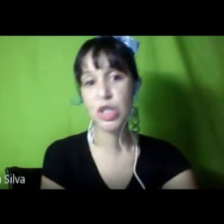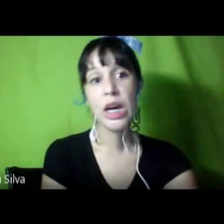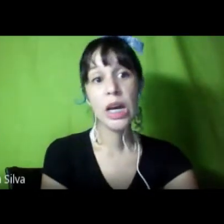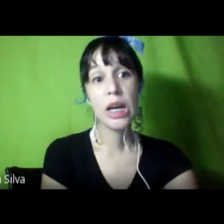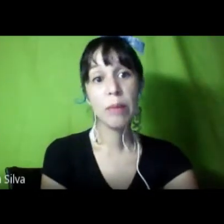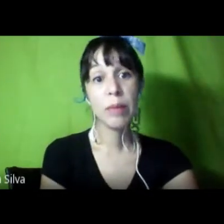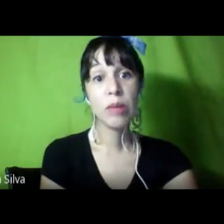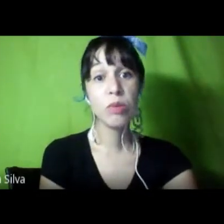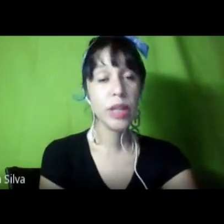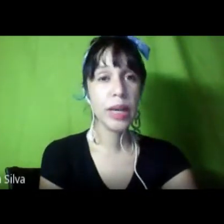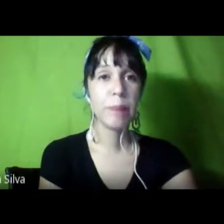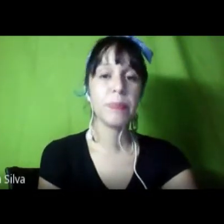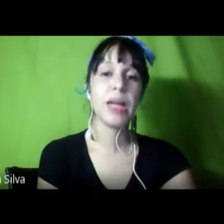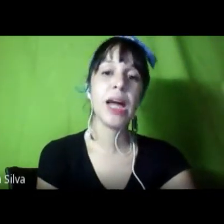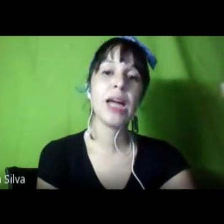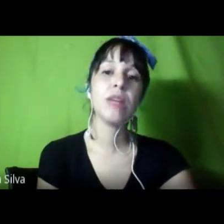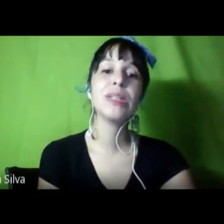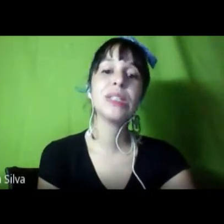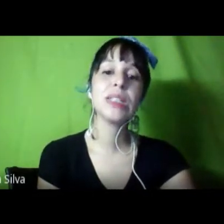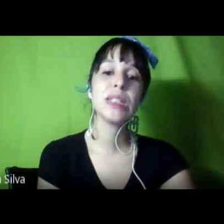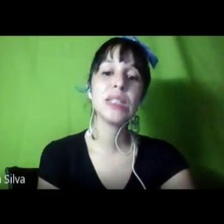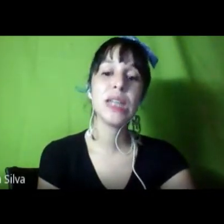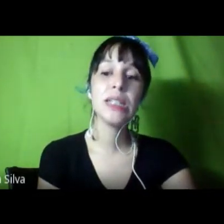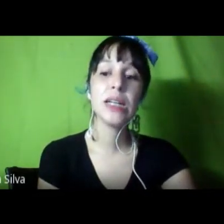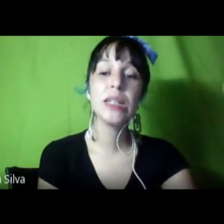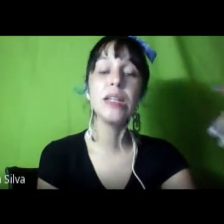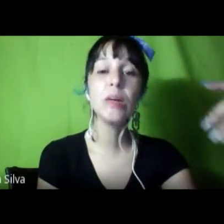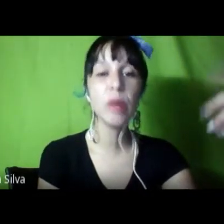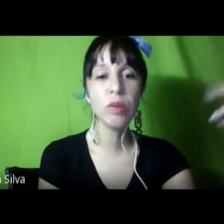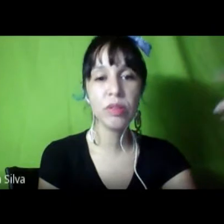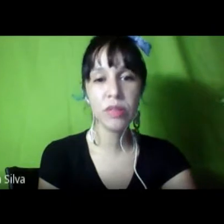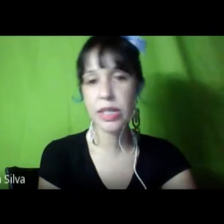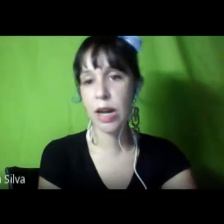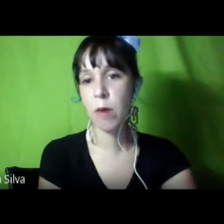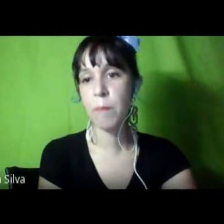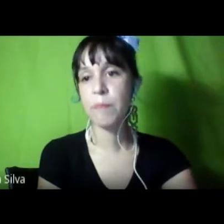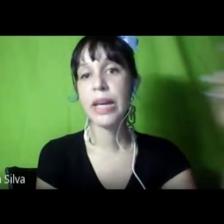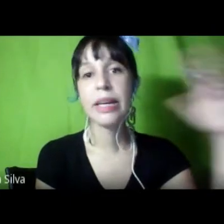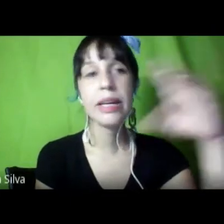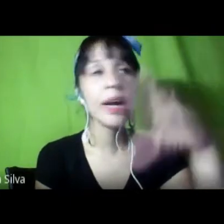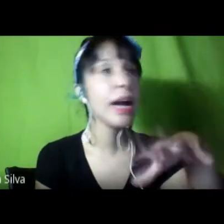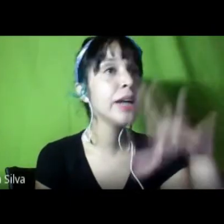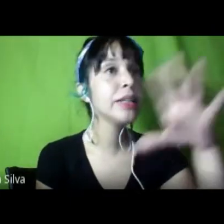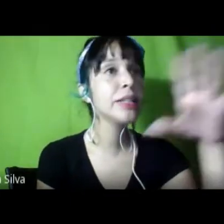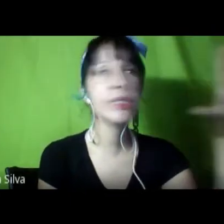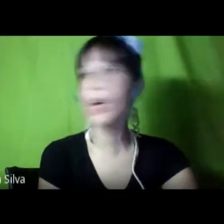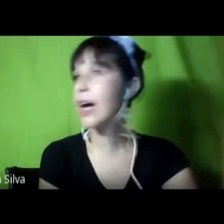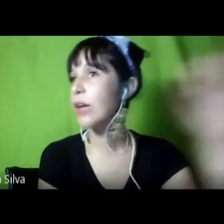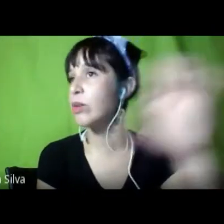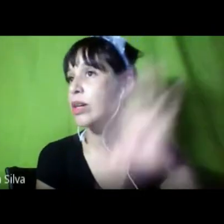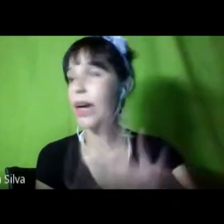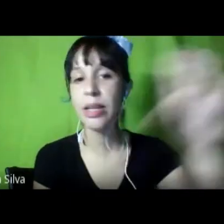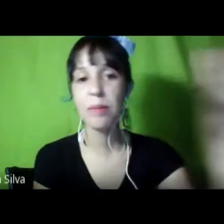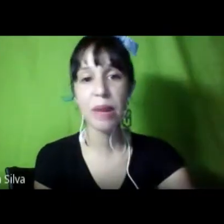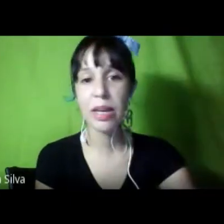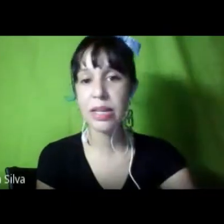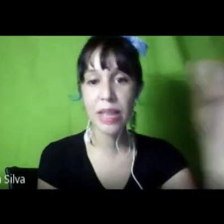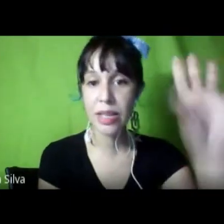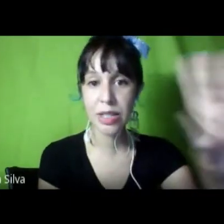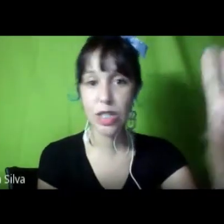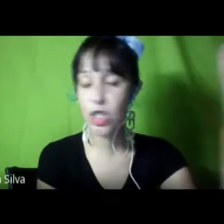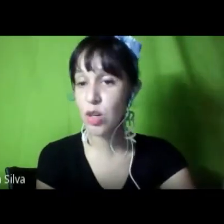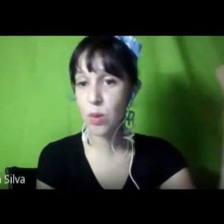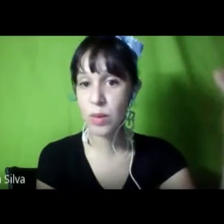hoje. Lembrando que a língua brasileira de sinais, ela não é universal. Em cada estado, em cada